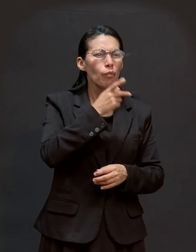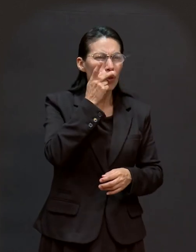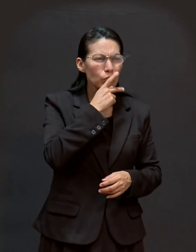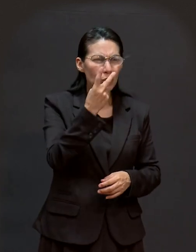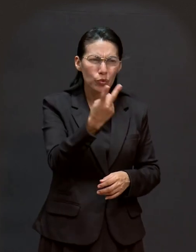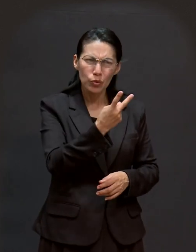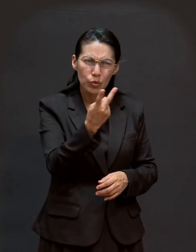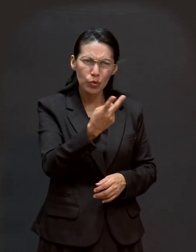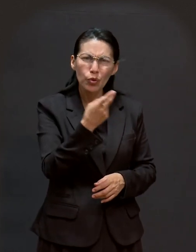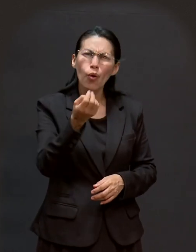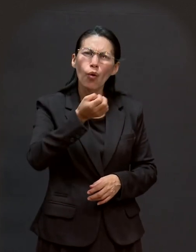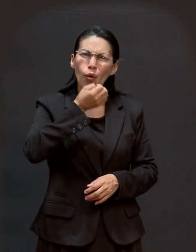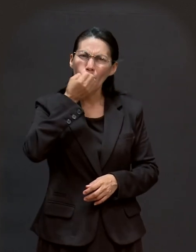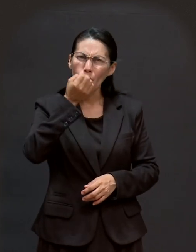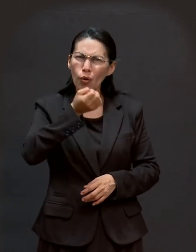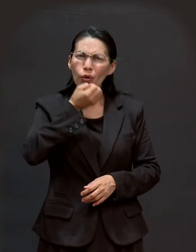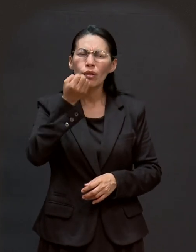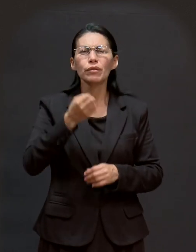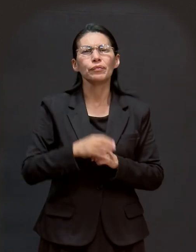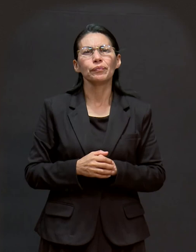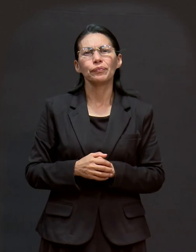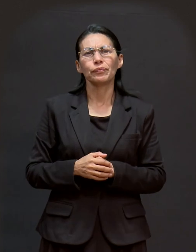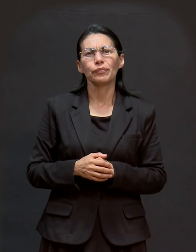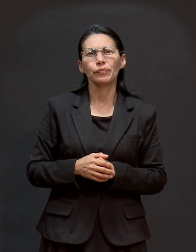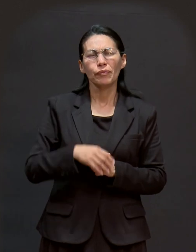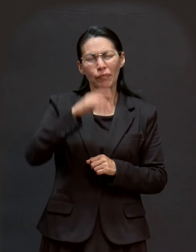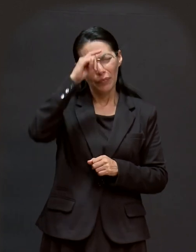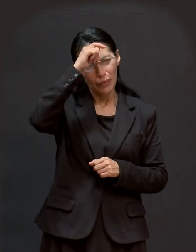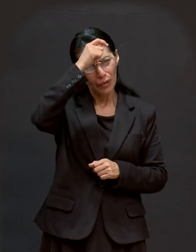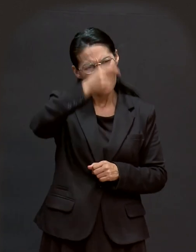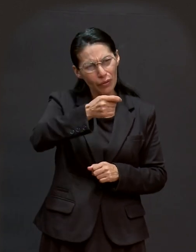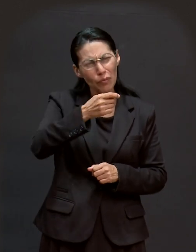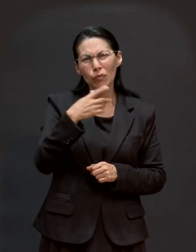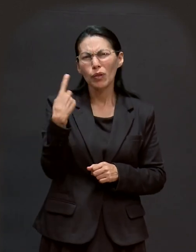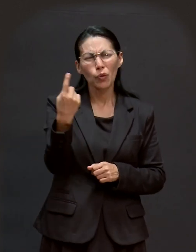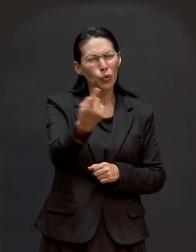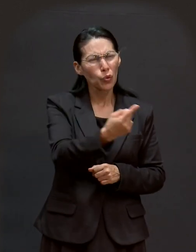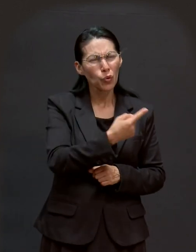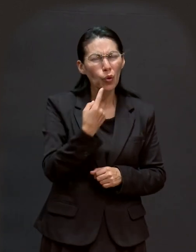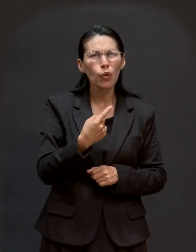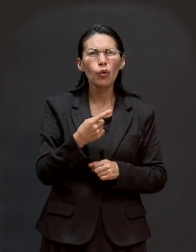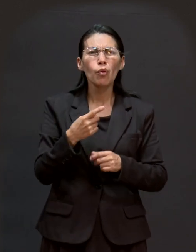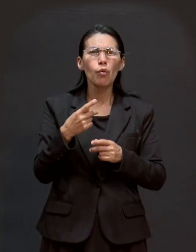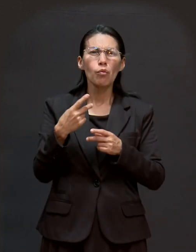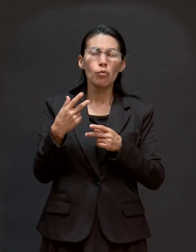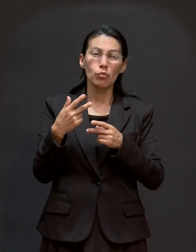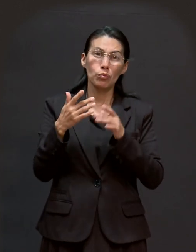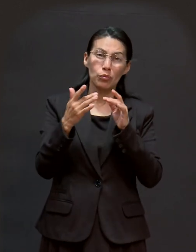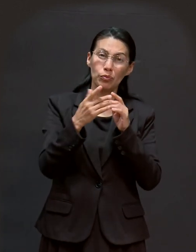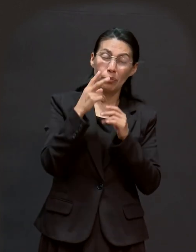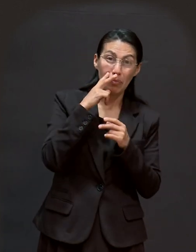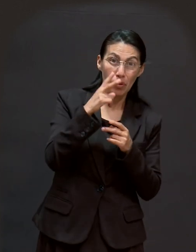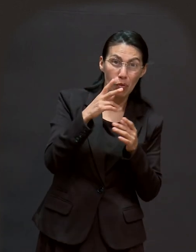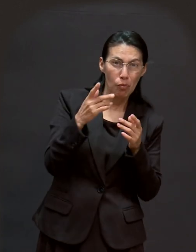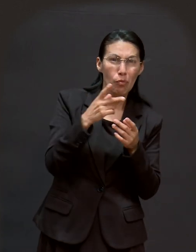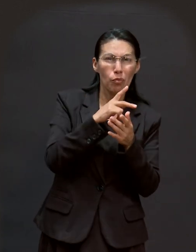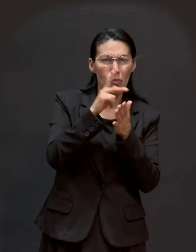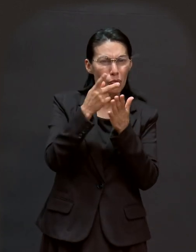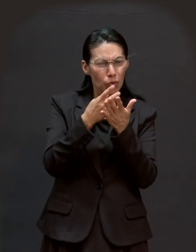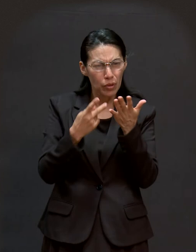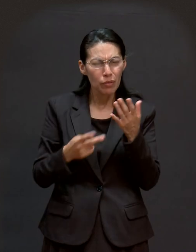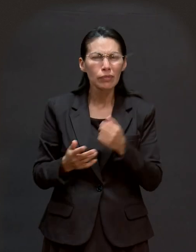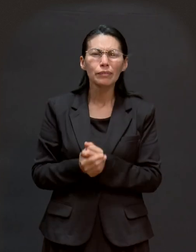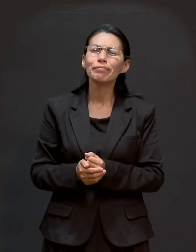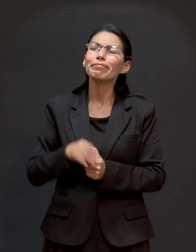pedirle a los dos capellanes que nos dirijan en oración que pidan la bendición para todos los que estamos viendo oyendo este programa